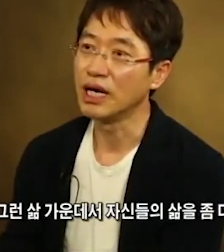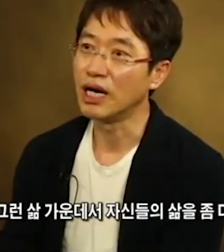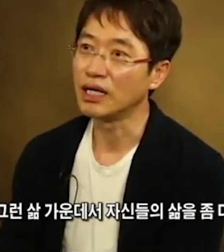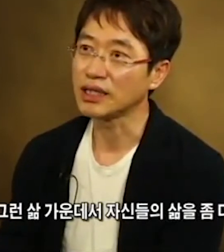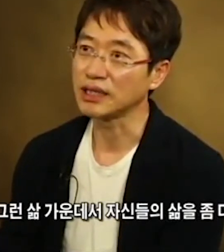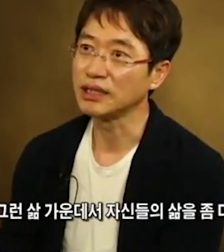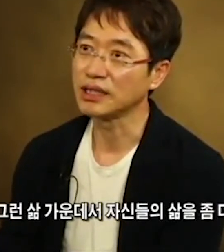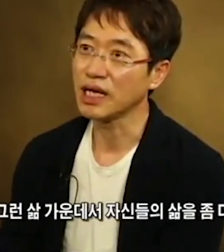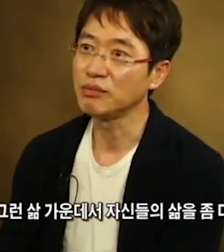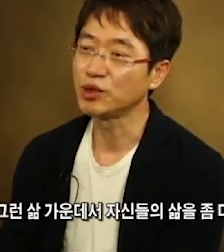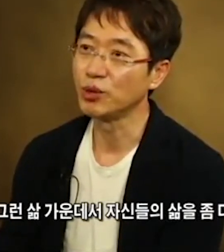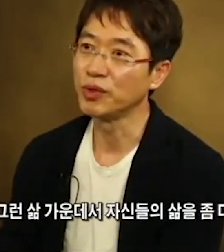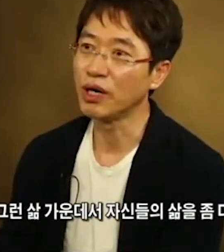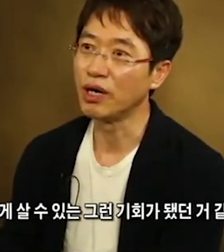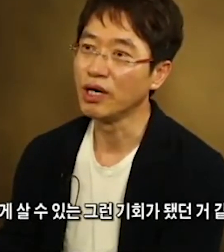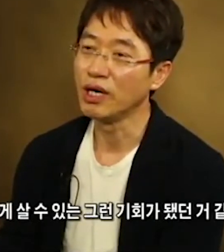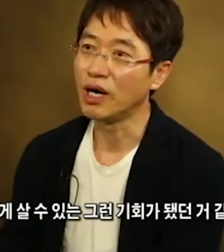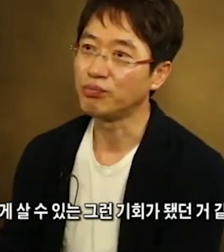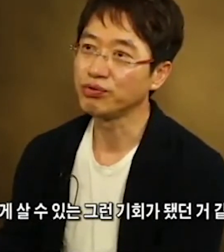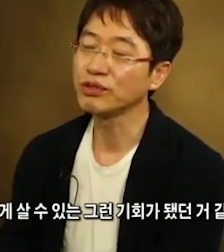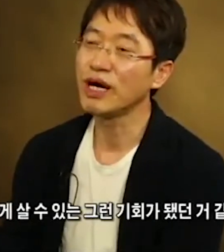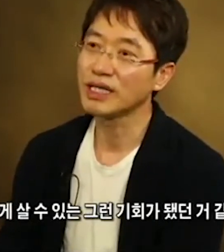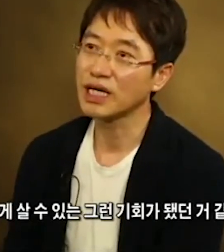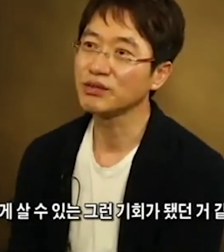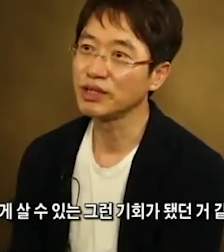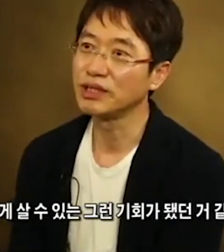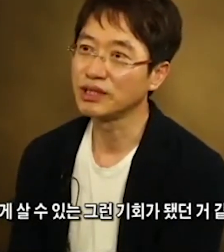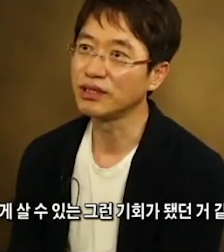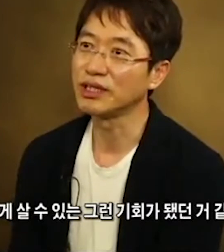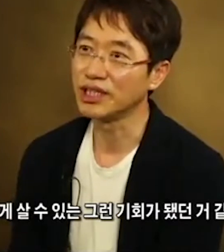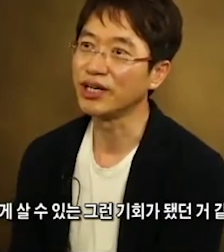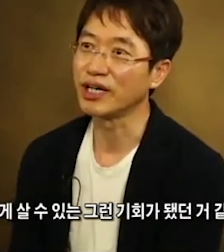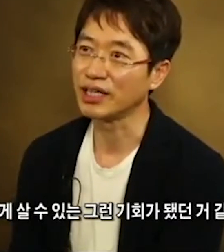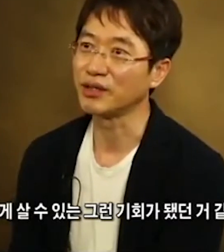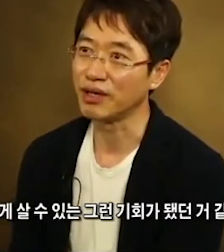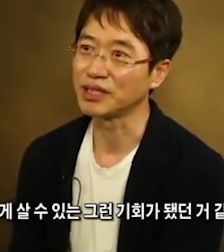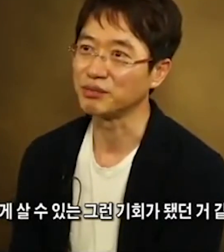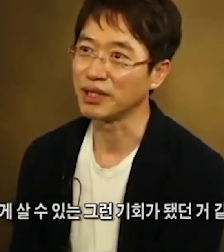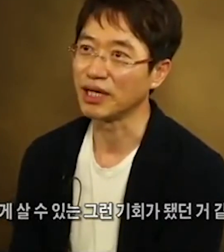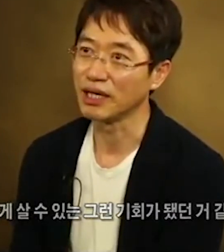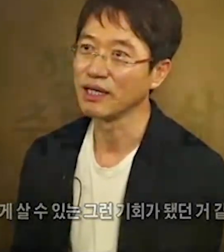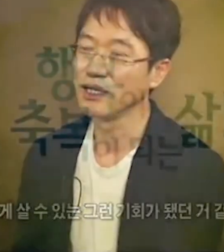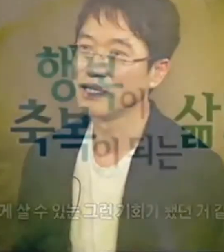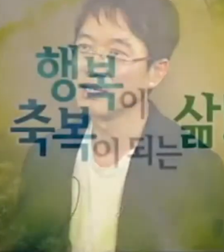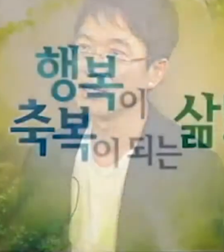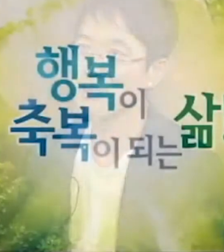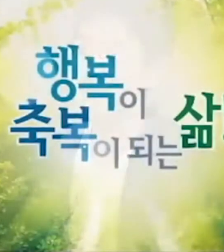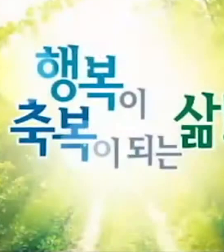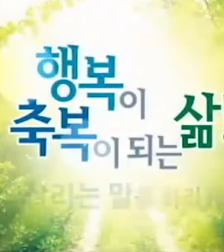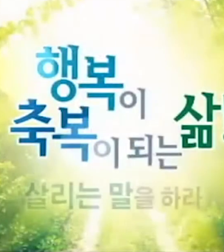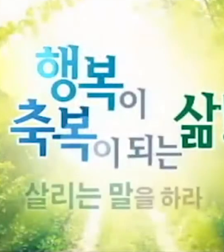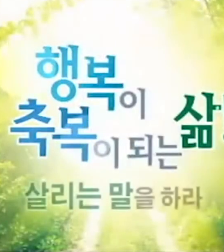가운데서 자신들의 삶을 좀 더 풍성하게 살 수 있는 그런 기회가 됐던 것 같습니다.